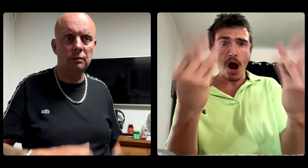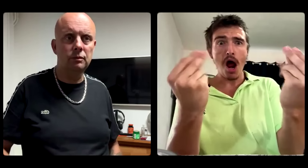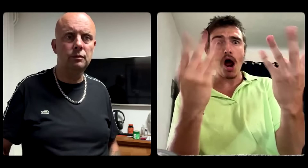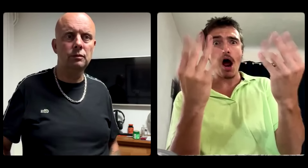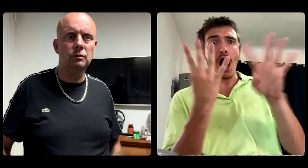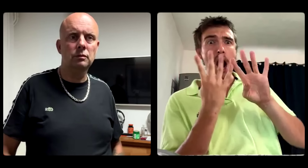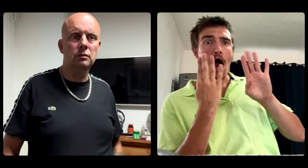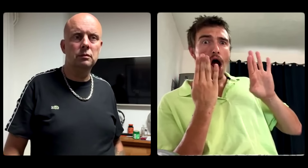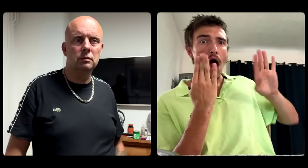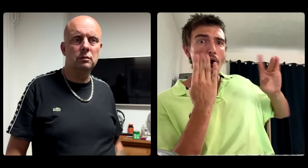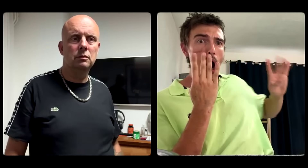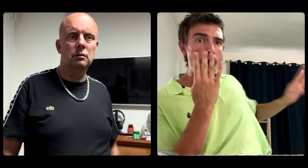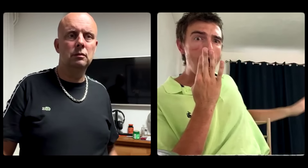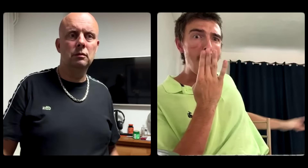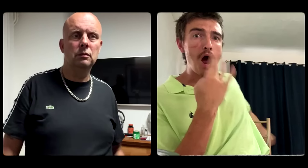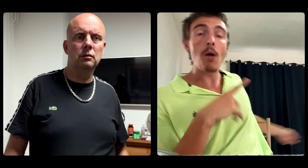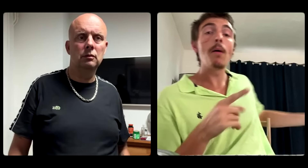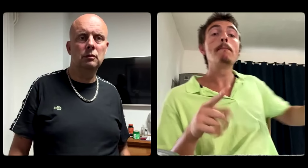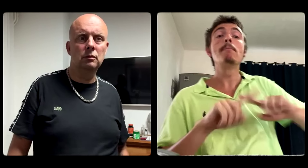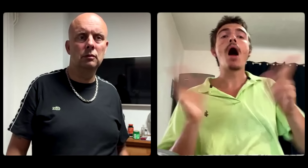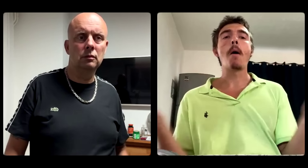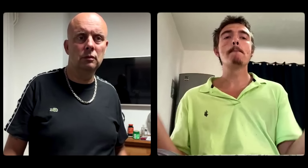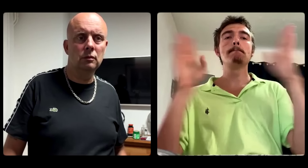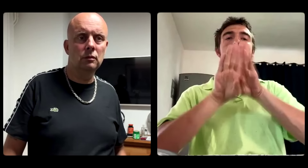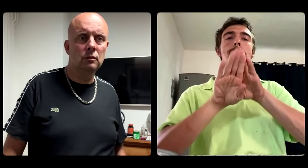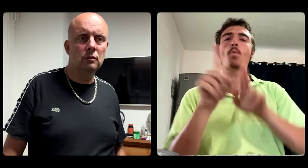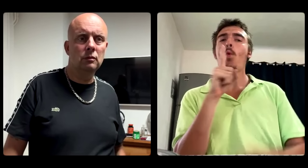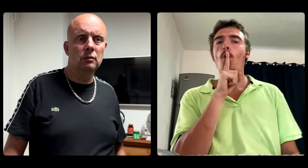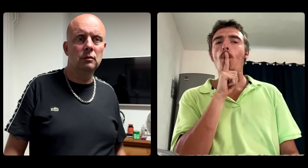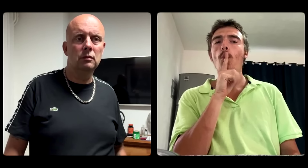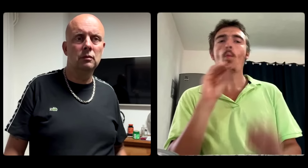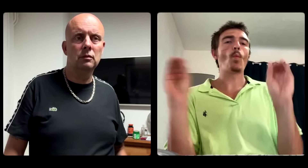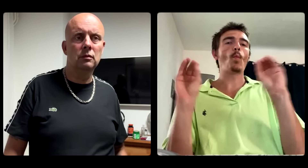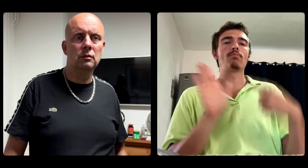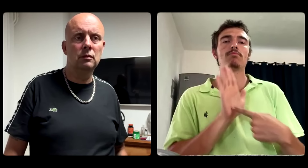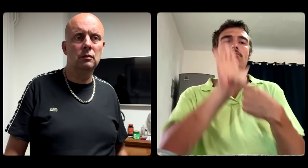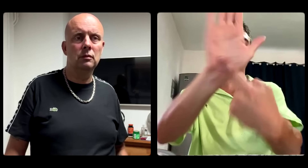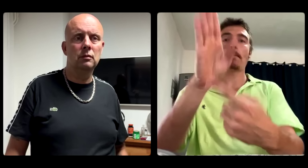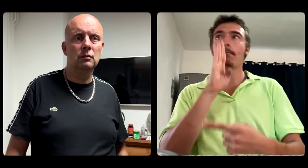Nee, maar dat is het laagste van het laagste van jullie.